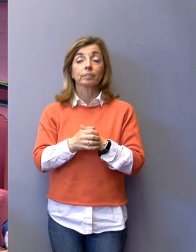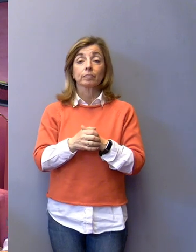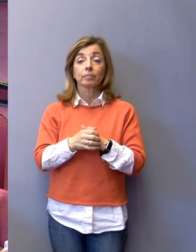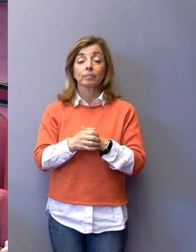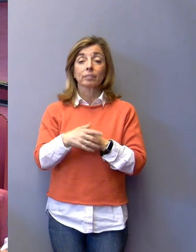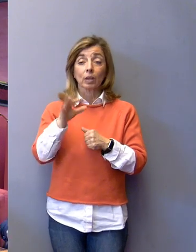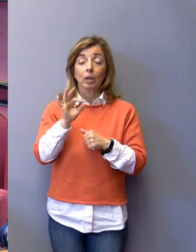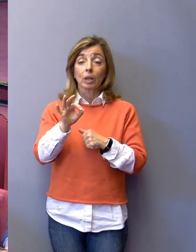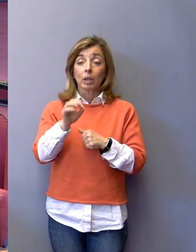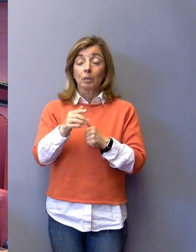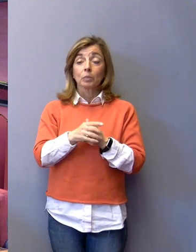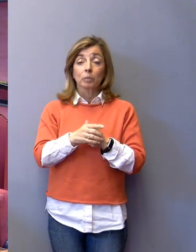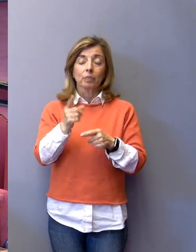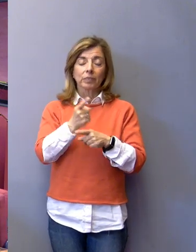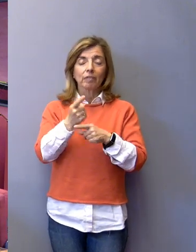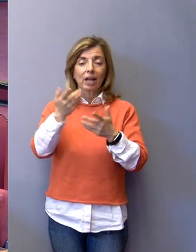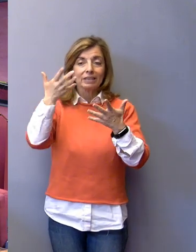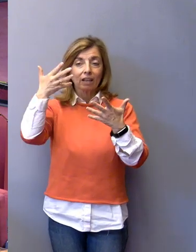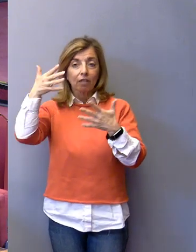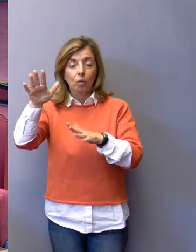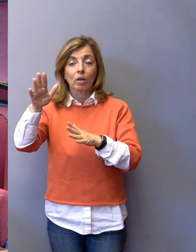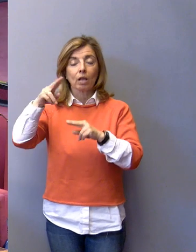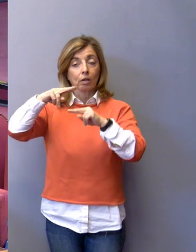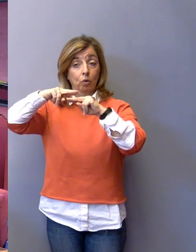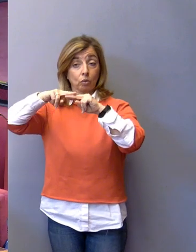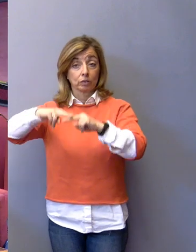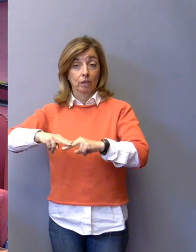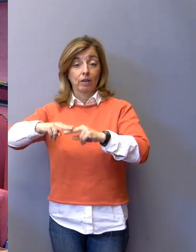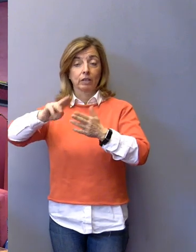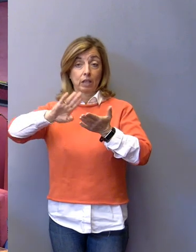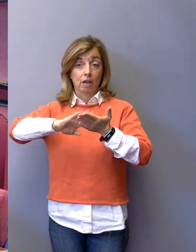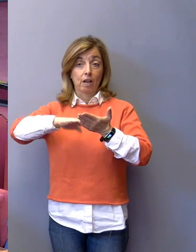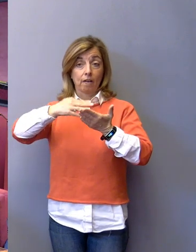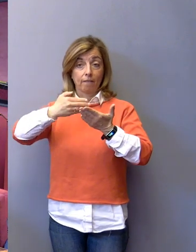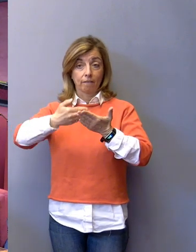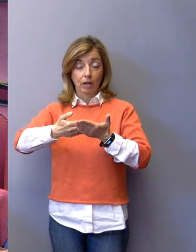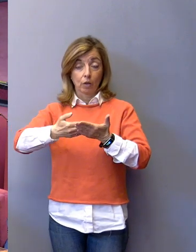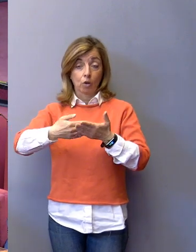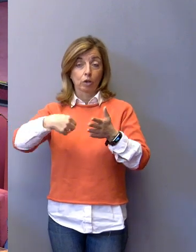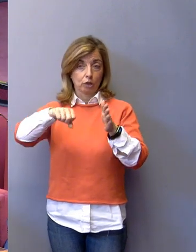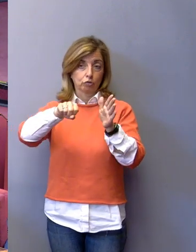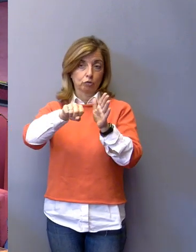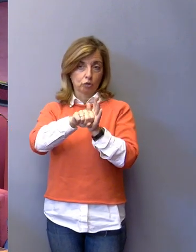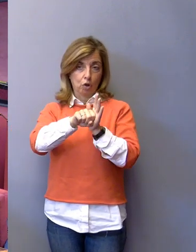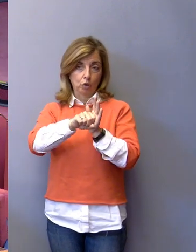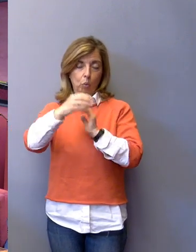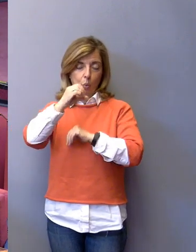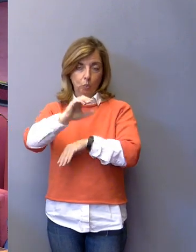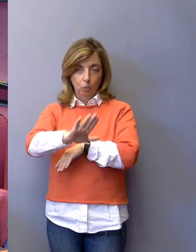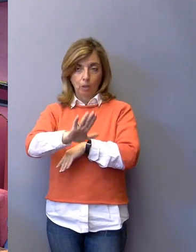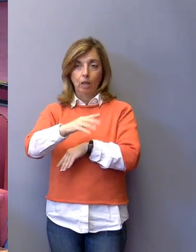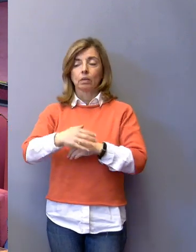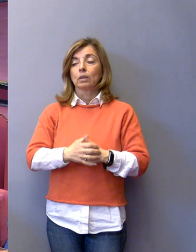questa delibera venga salvaguardato e conservato il valore e soprattutto in un contesto complessivo di approccio